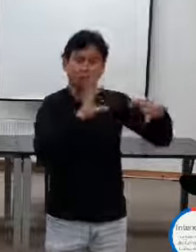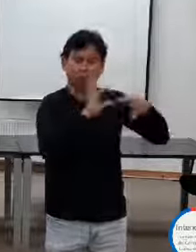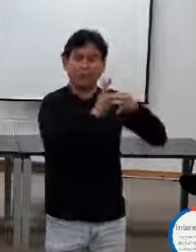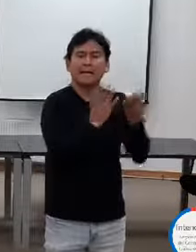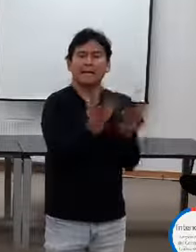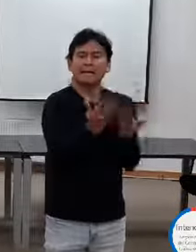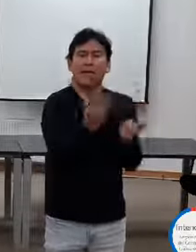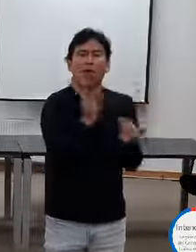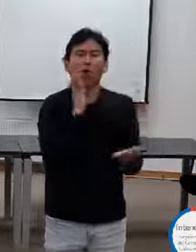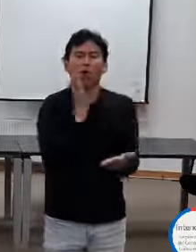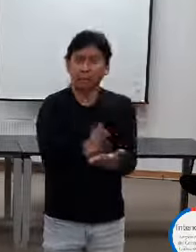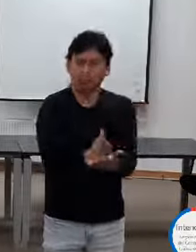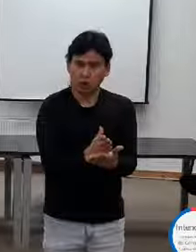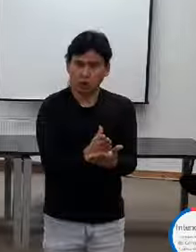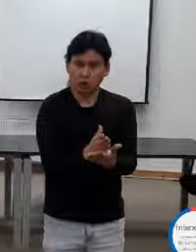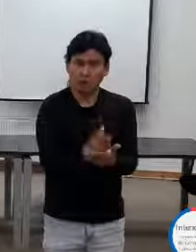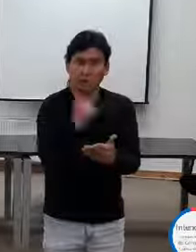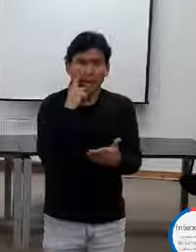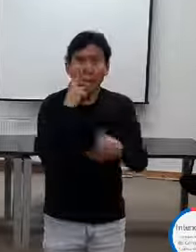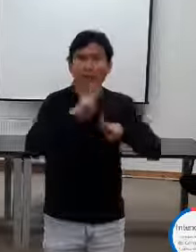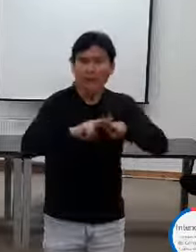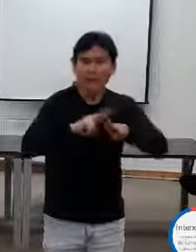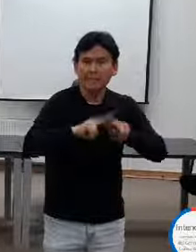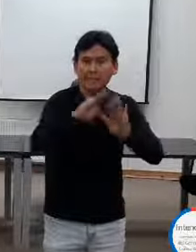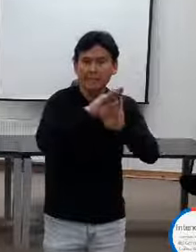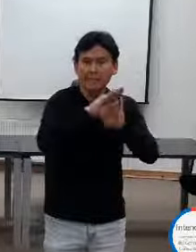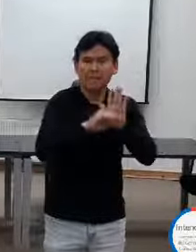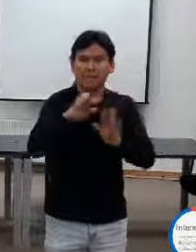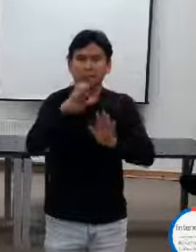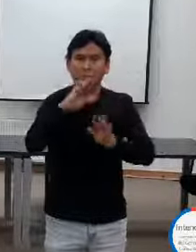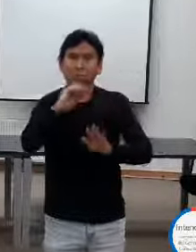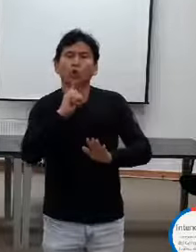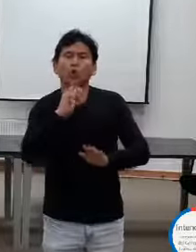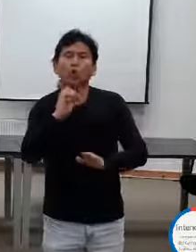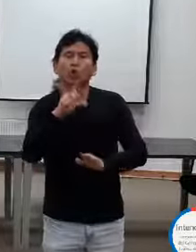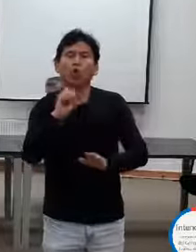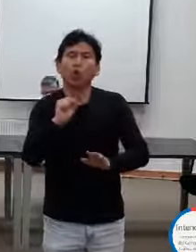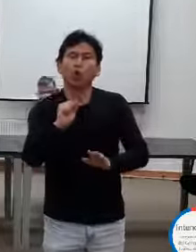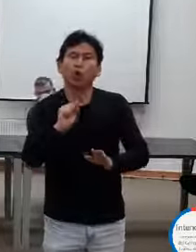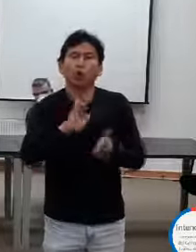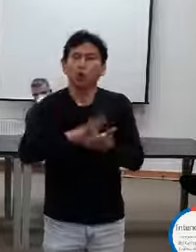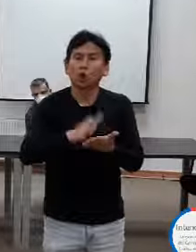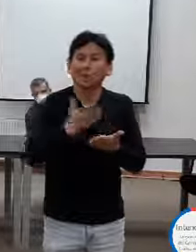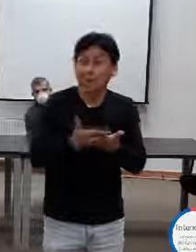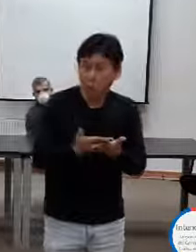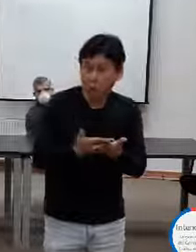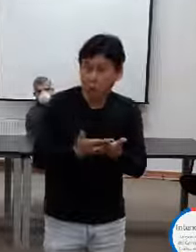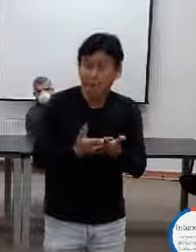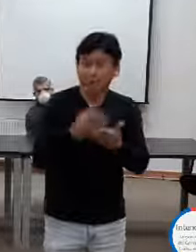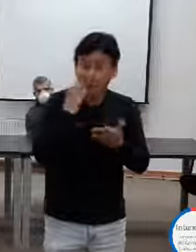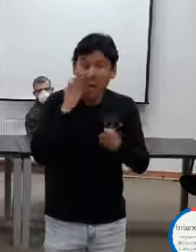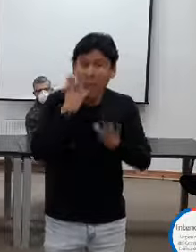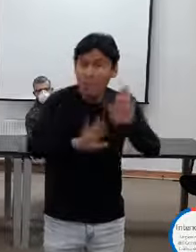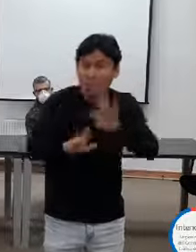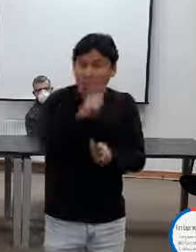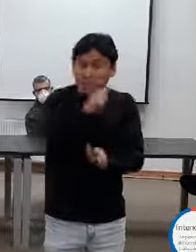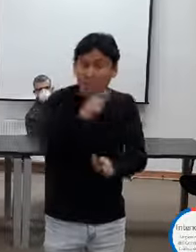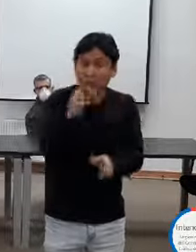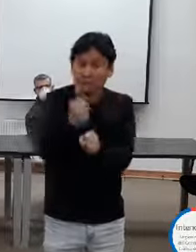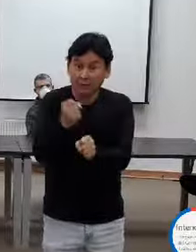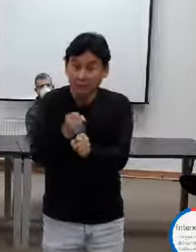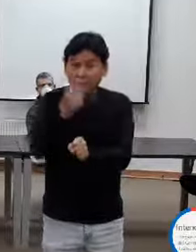necesidad y obligatoriedad de elaborar protocolos sanitarios atingentes a COVID, al resguardo de los trabajadores,